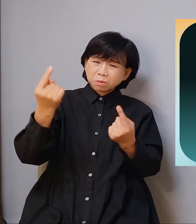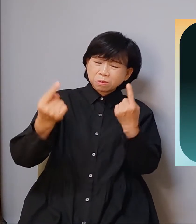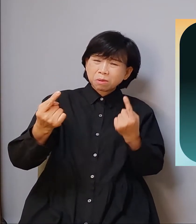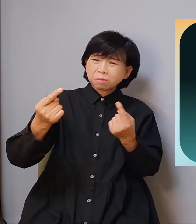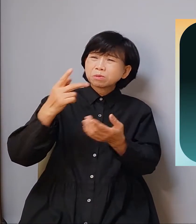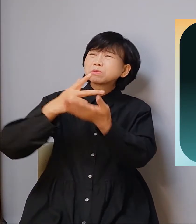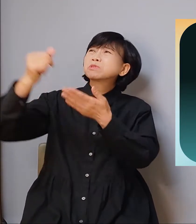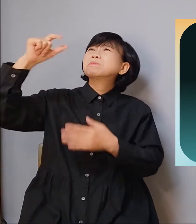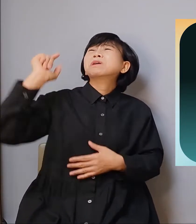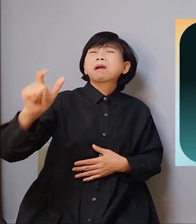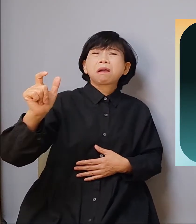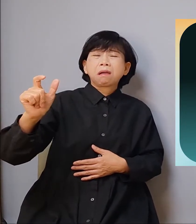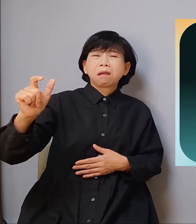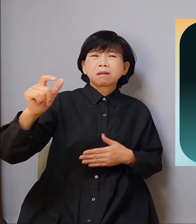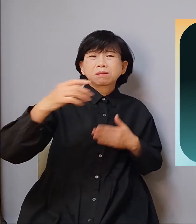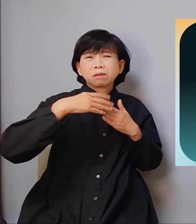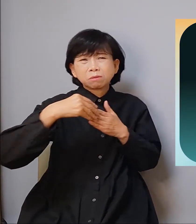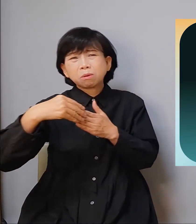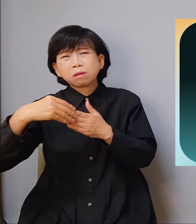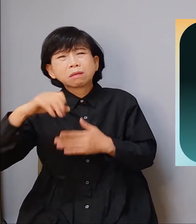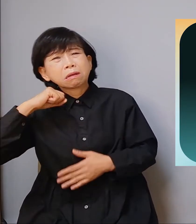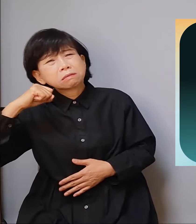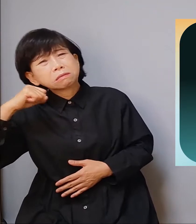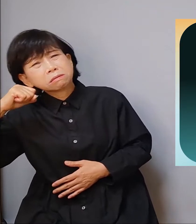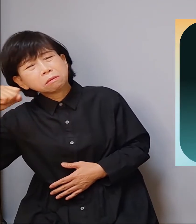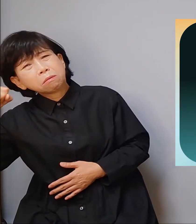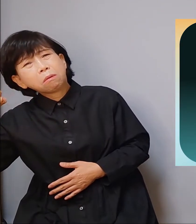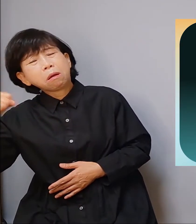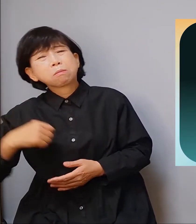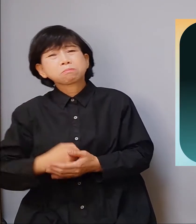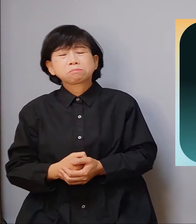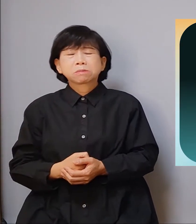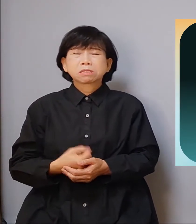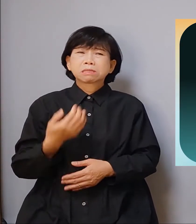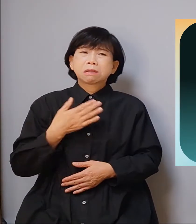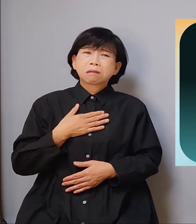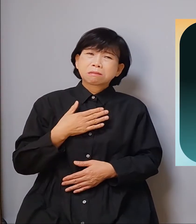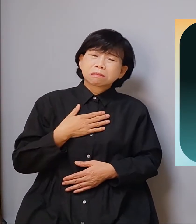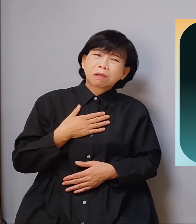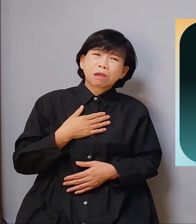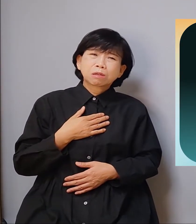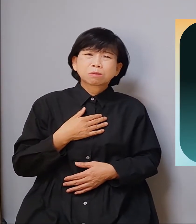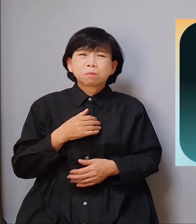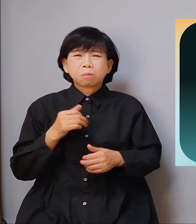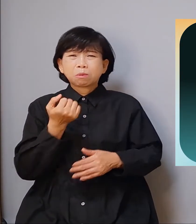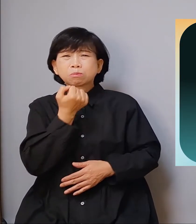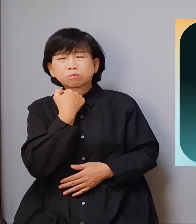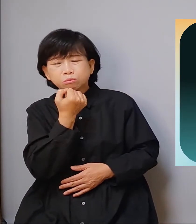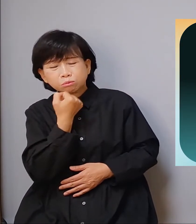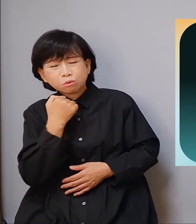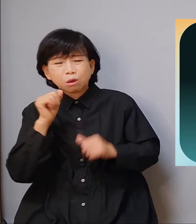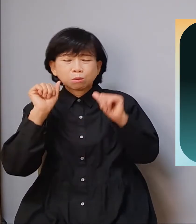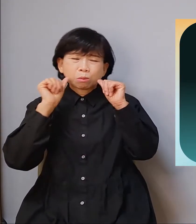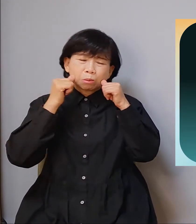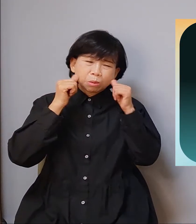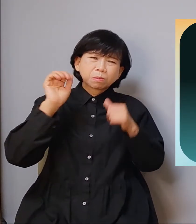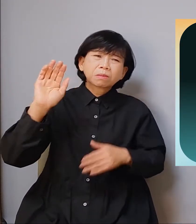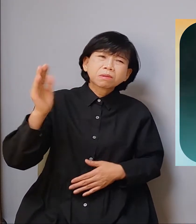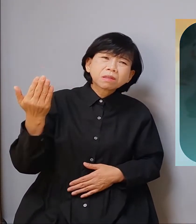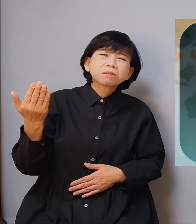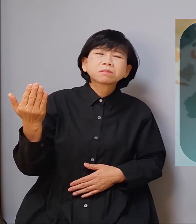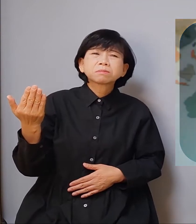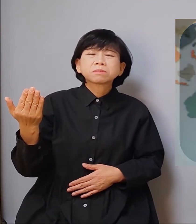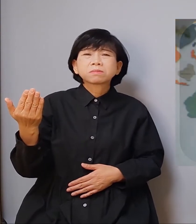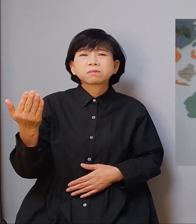억지로, 주님께서 이끄시니까 끌려갑니다. 그래서 내가 억지로 말려들어 웃음거리가 되고 놀림감이 되었습니다 라는